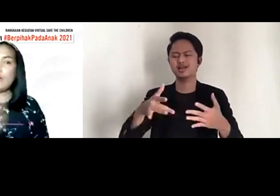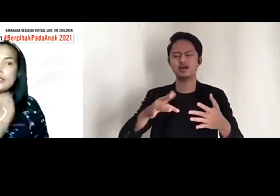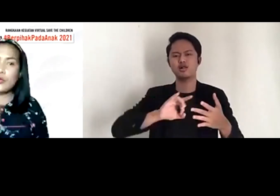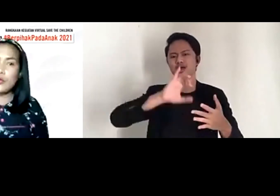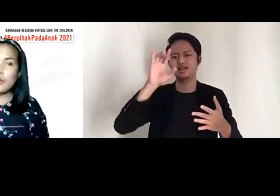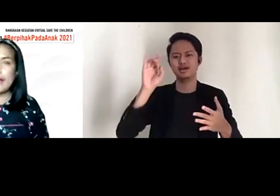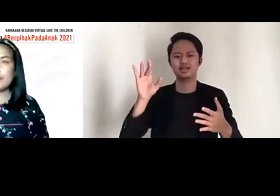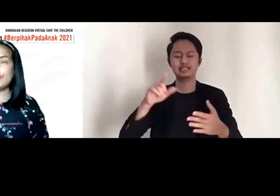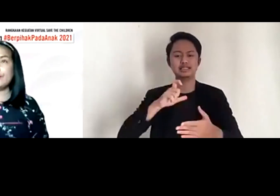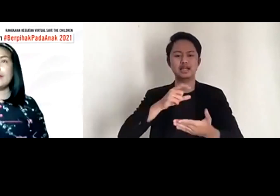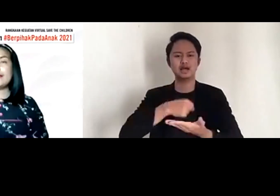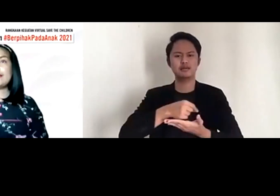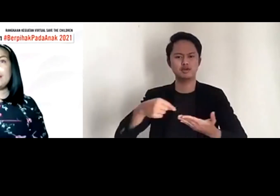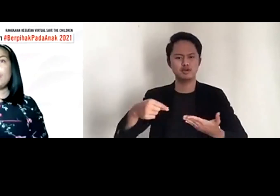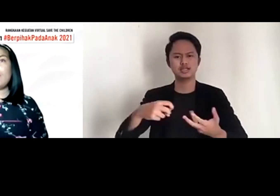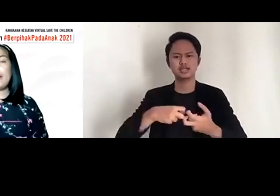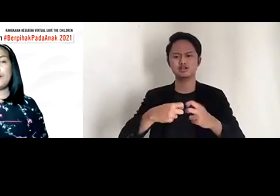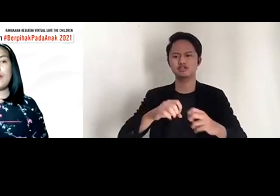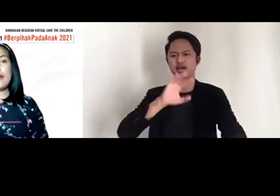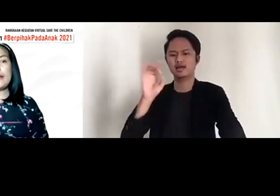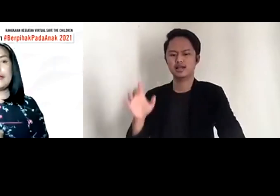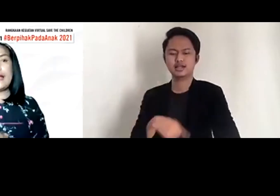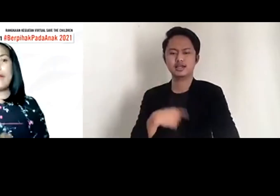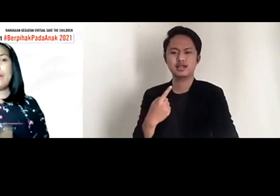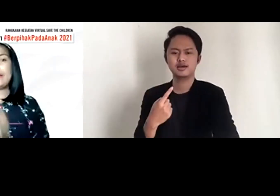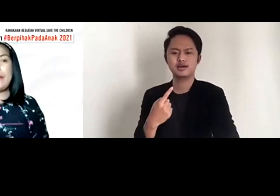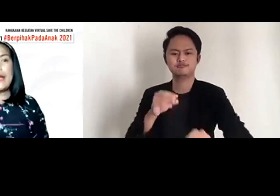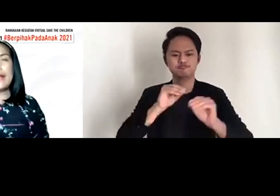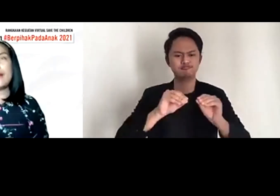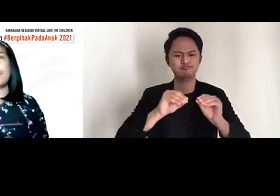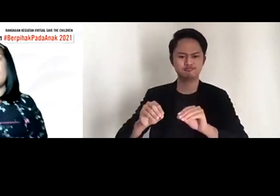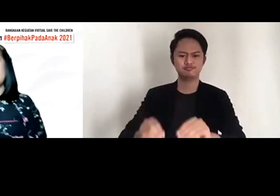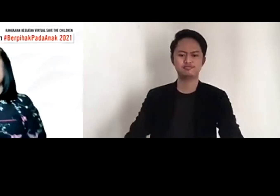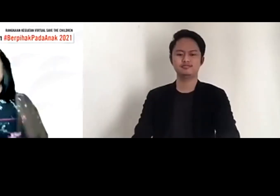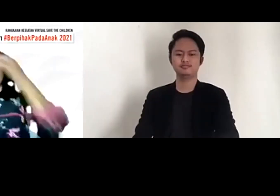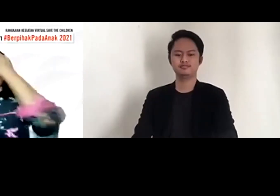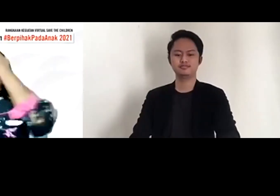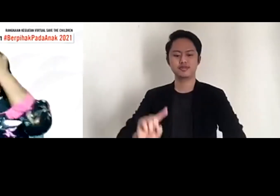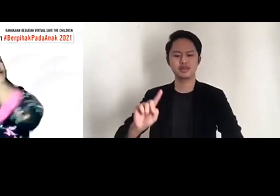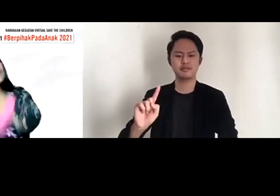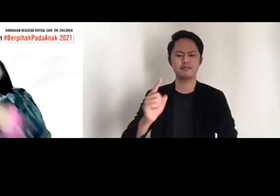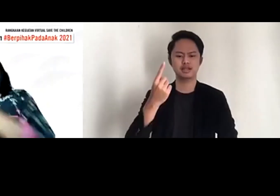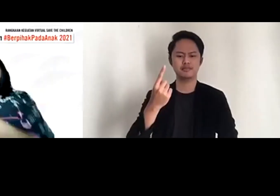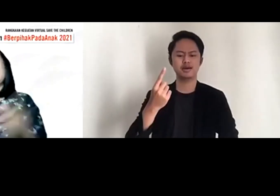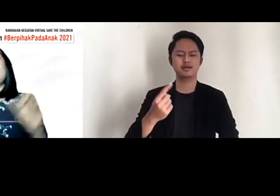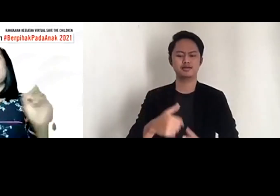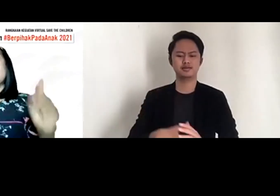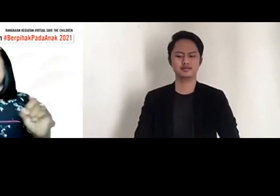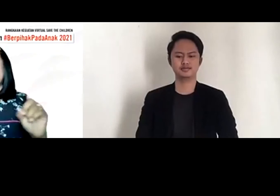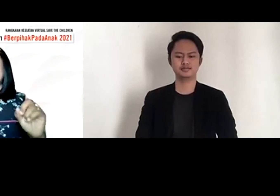cara menulis kronologi kasus. Jadi itu kami lakukan, dan ketika kami pertama kali lakukan,